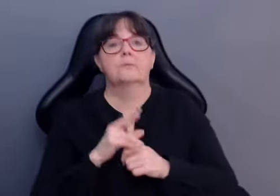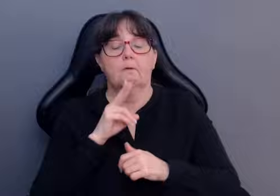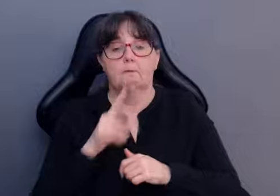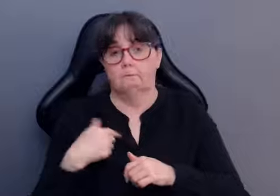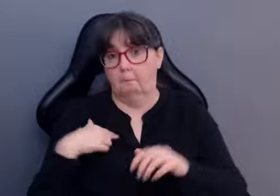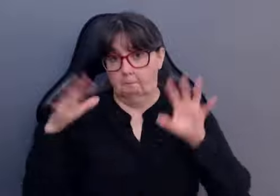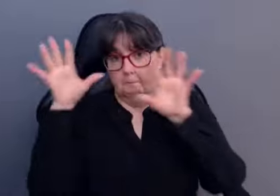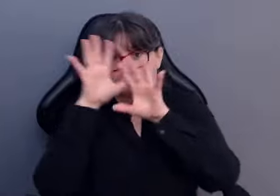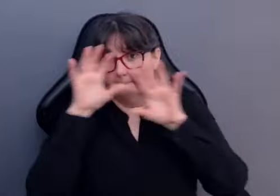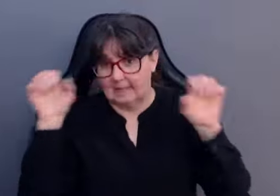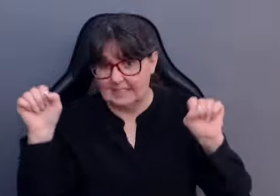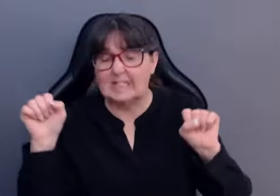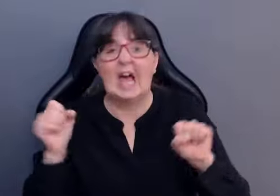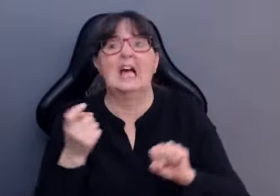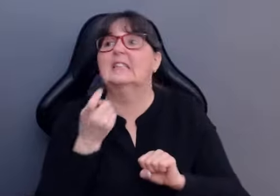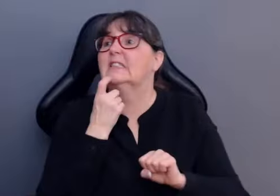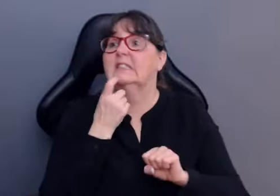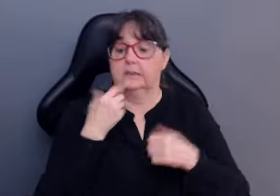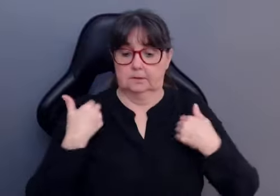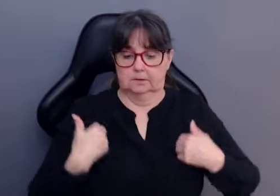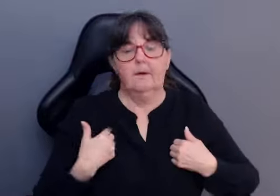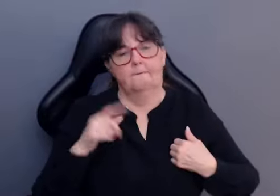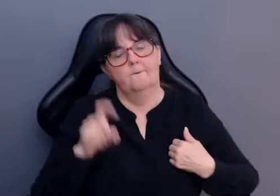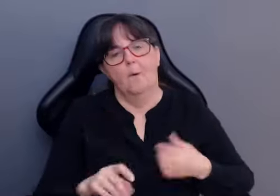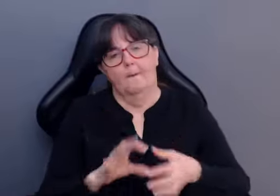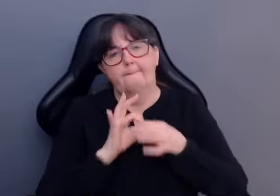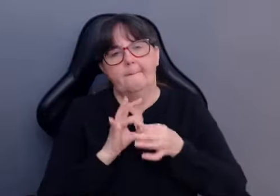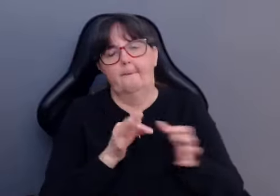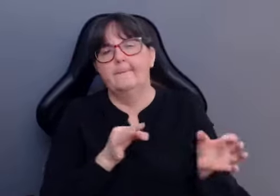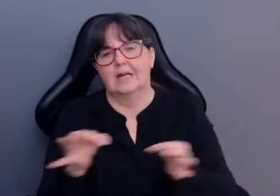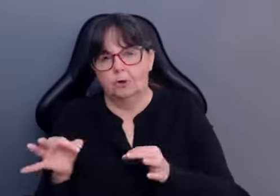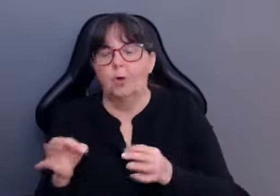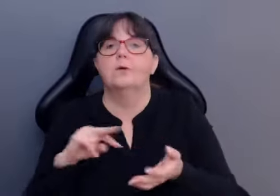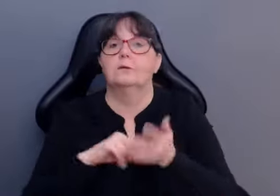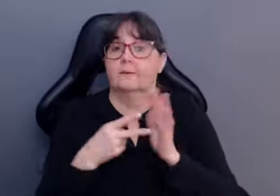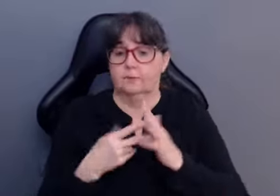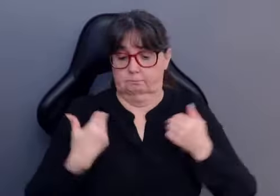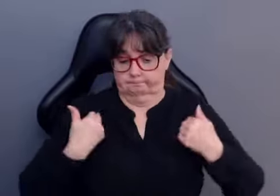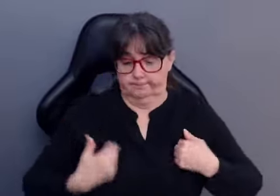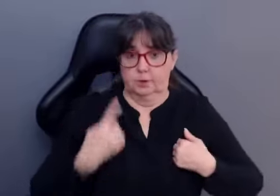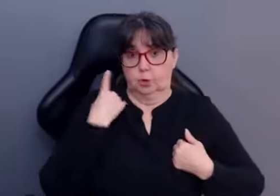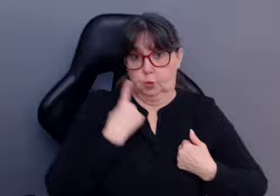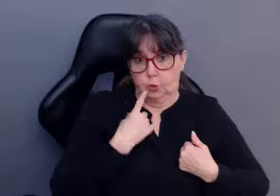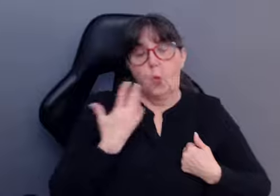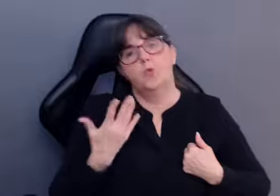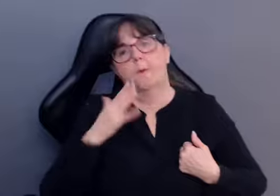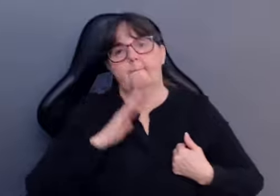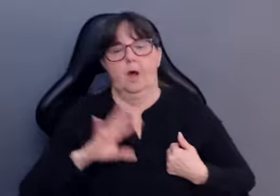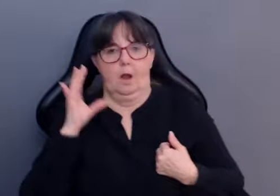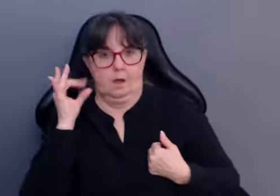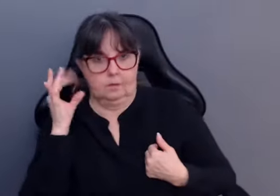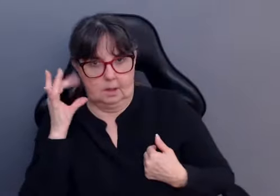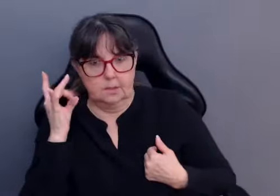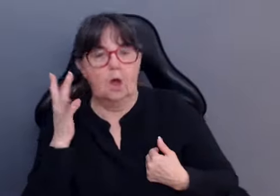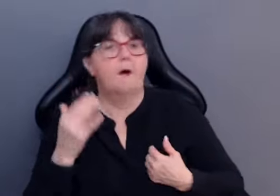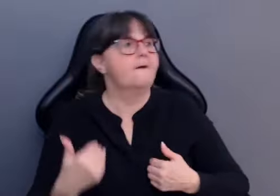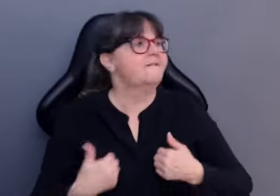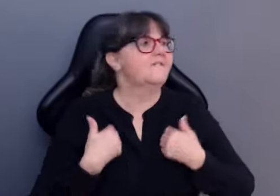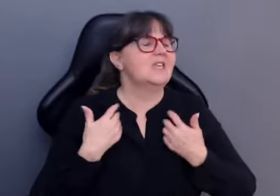doit être un membre régulier, c'est-à-dire une personne sourde ou malentendante de la région de